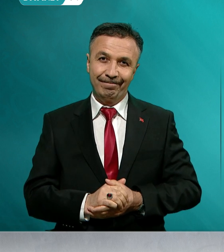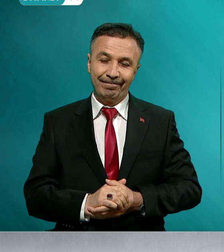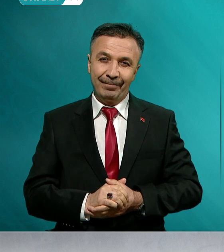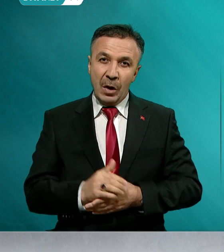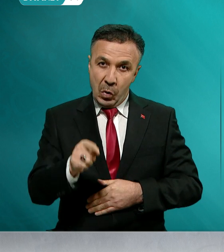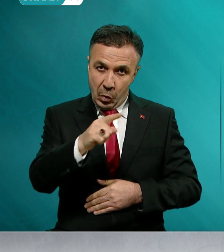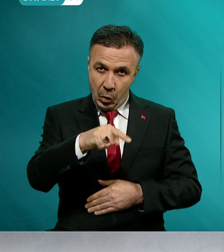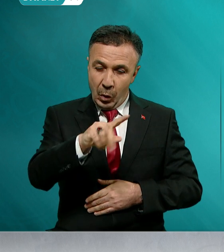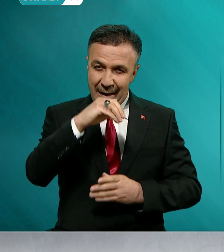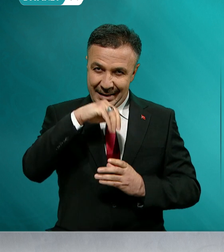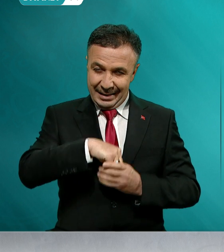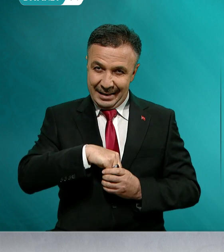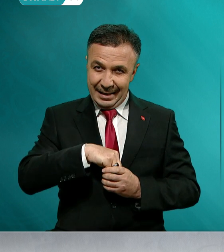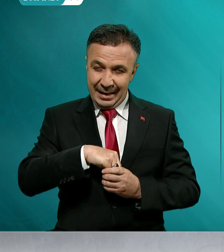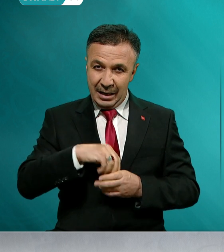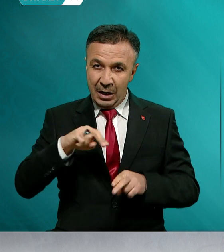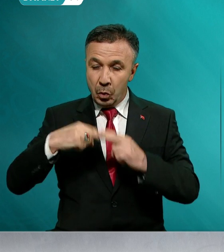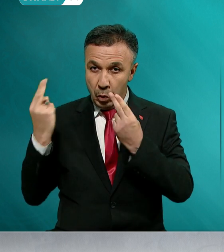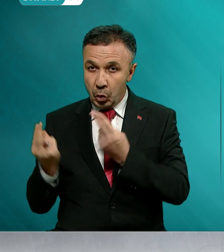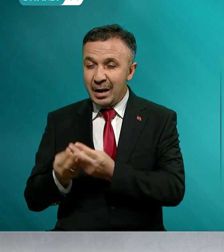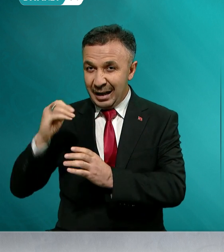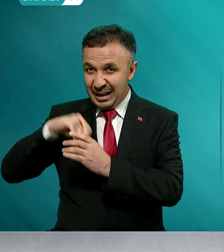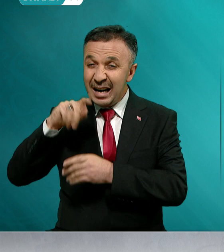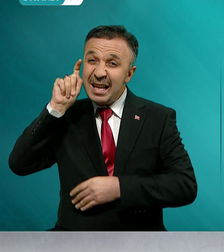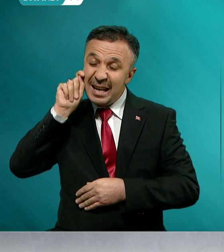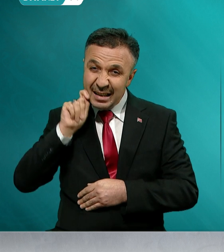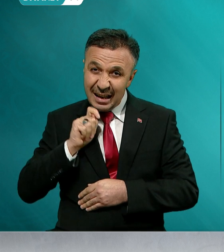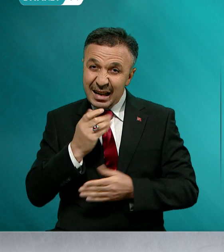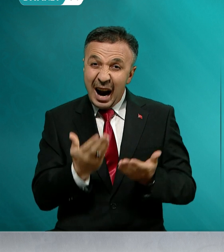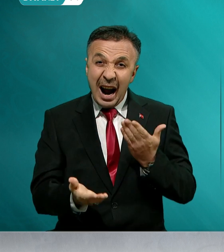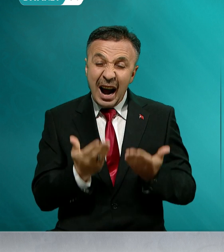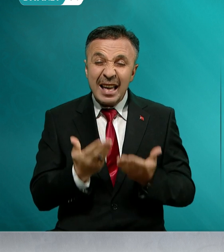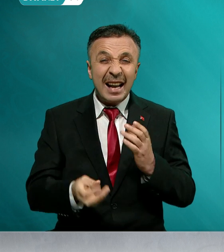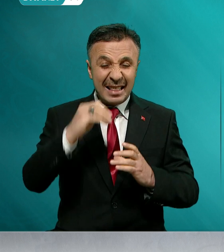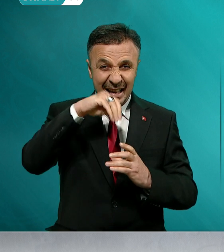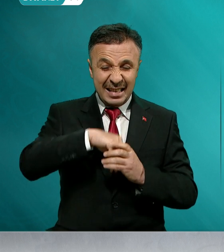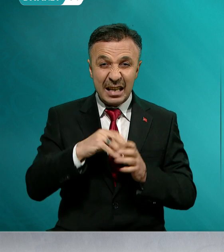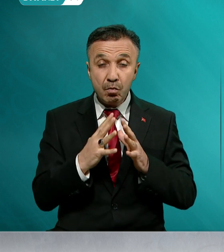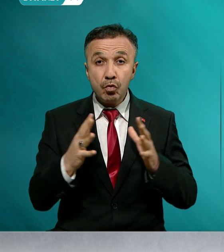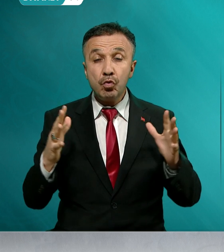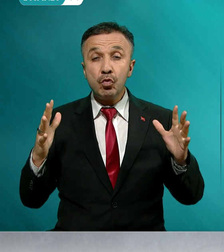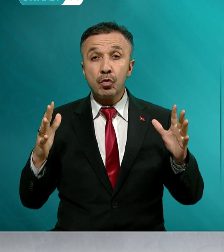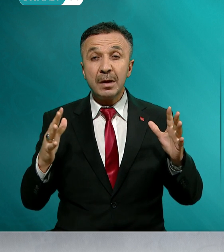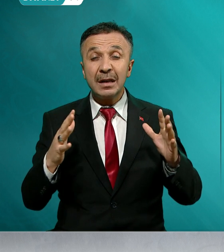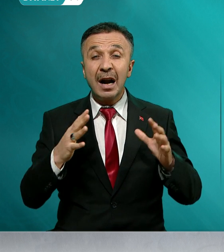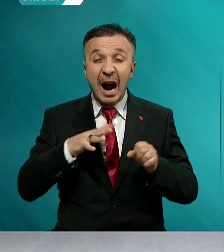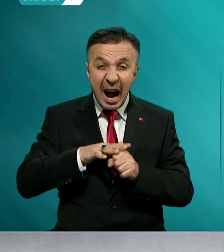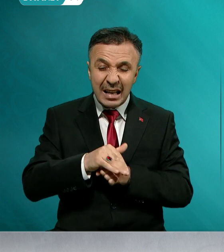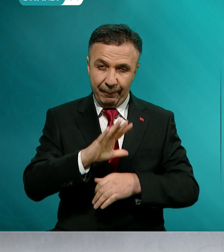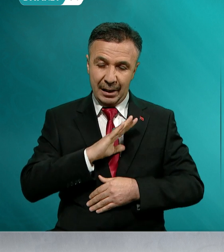onlar için dünyada rezillik ahirette ise büyük bir azap vardır